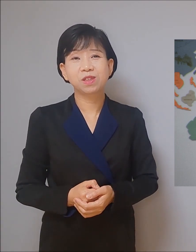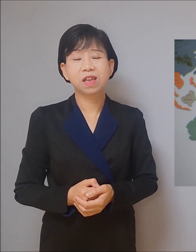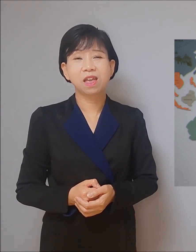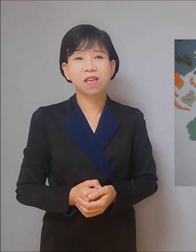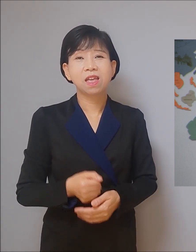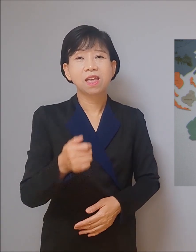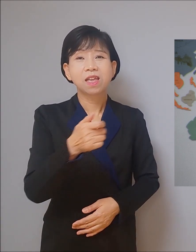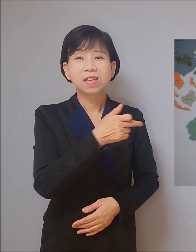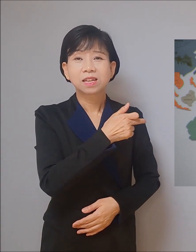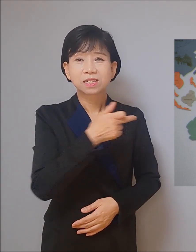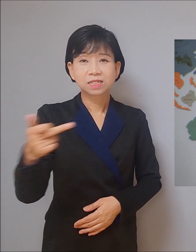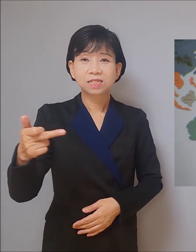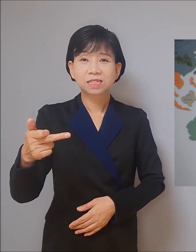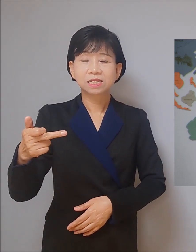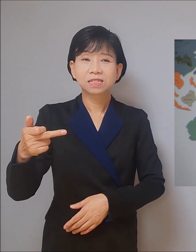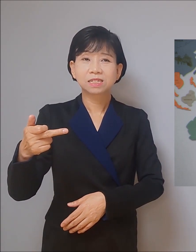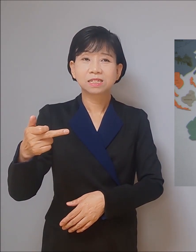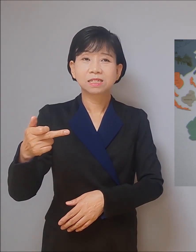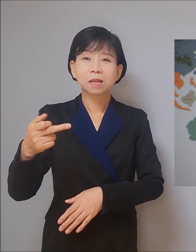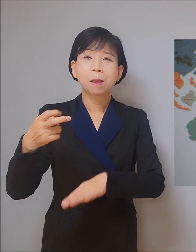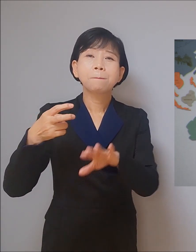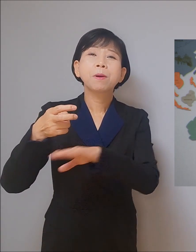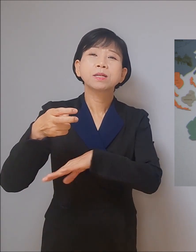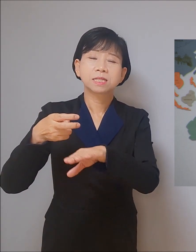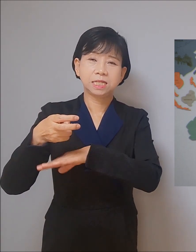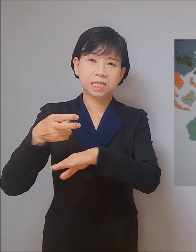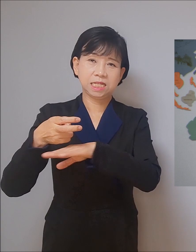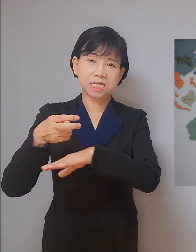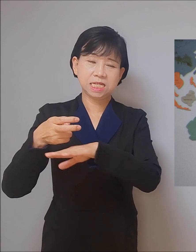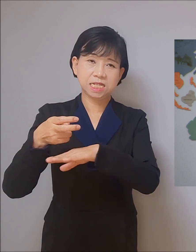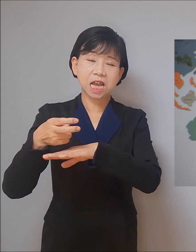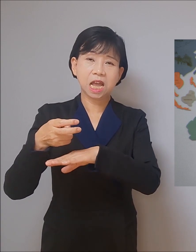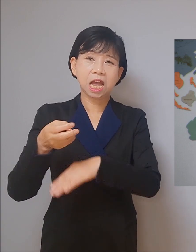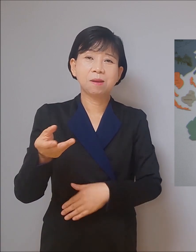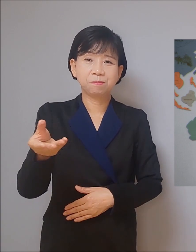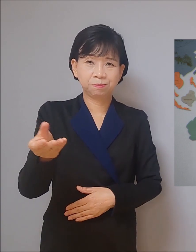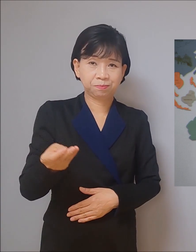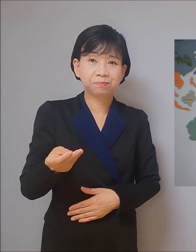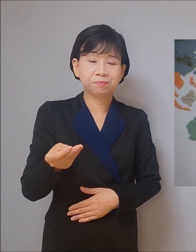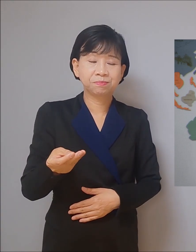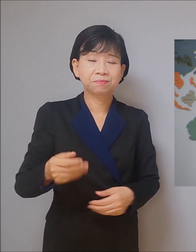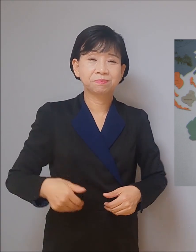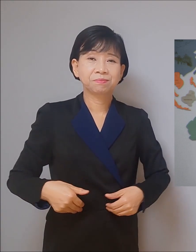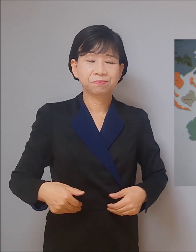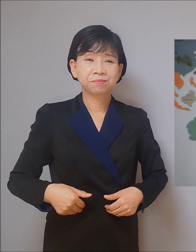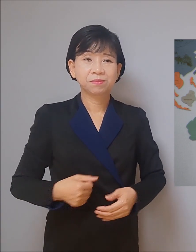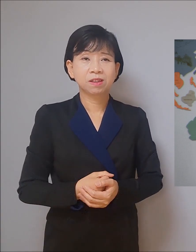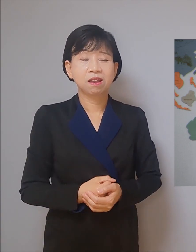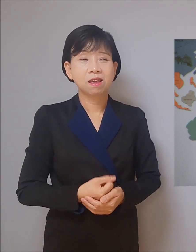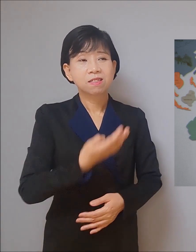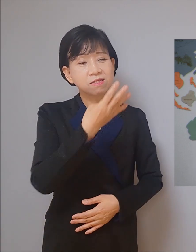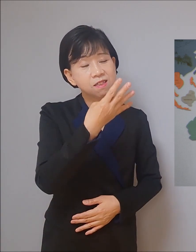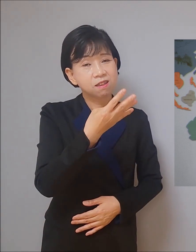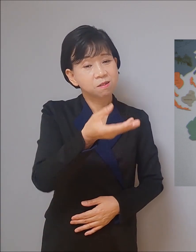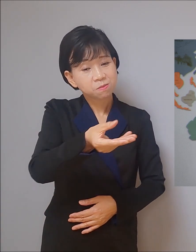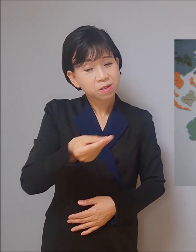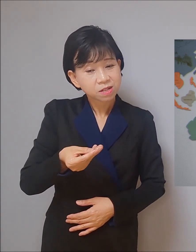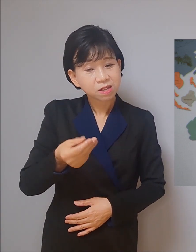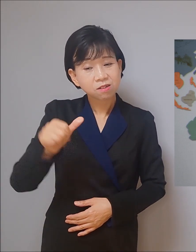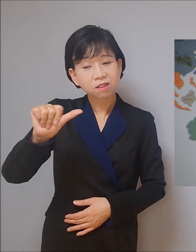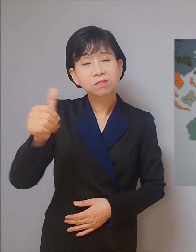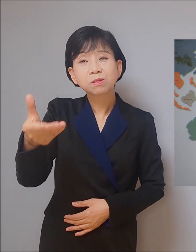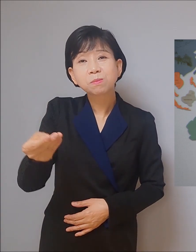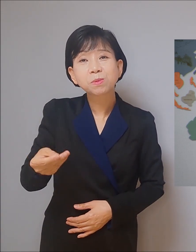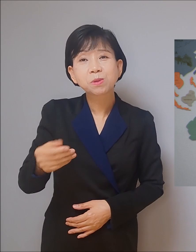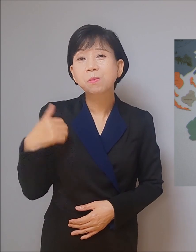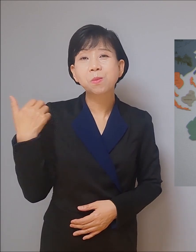되기 때문에 4대를 예약을 해야 될지 5대를 예약을 해야 될지 네, 그래서 인원 파악이 좀